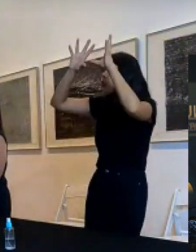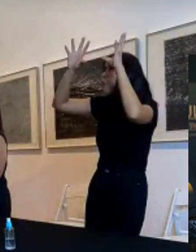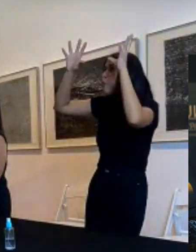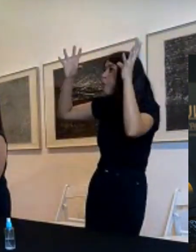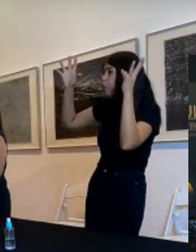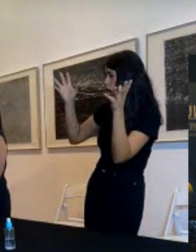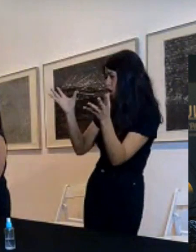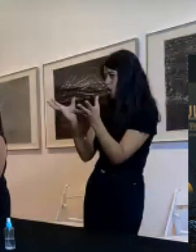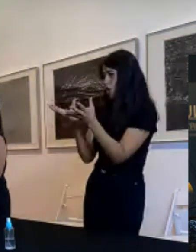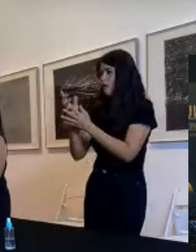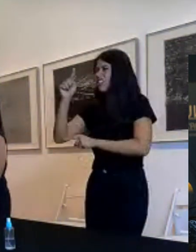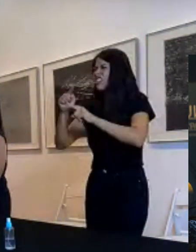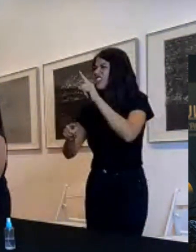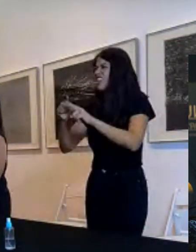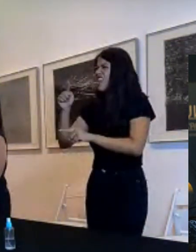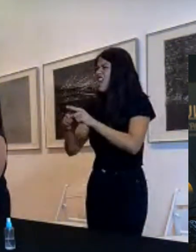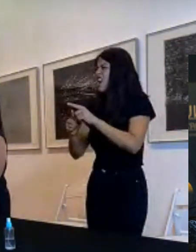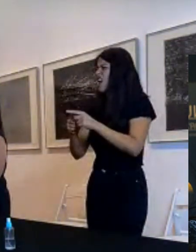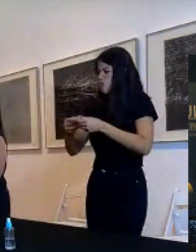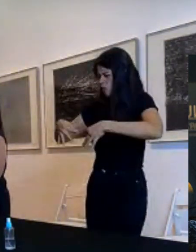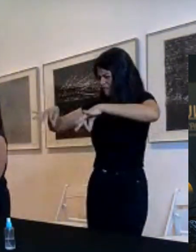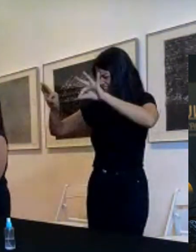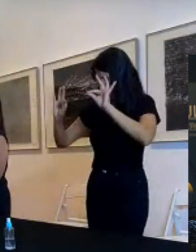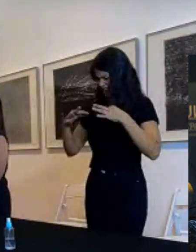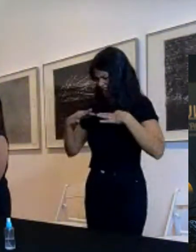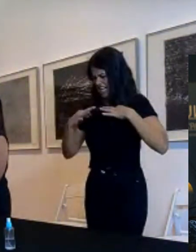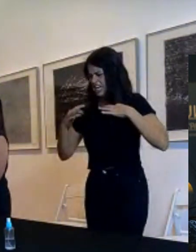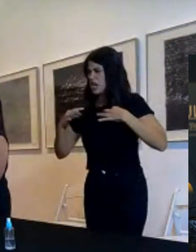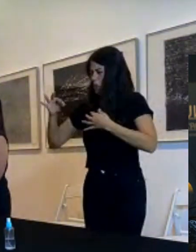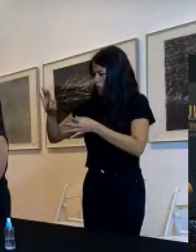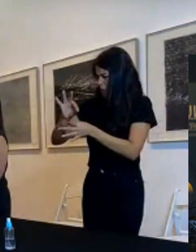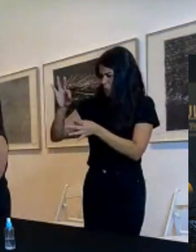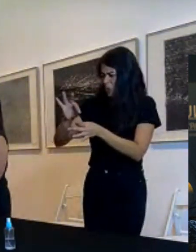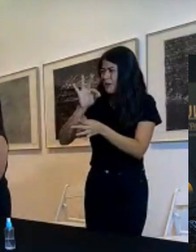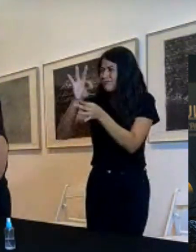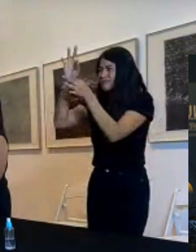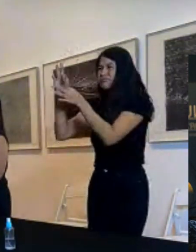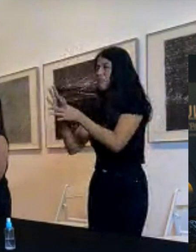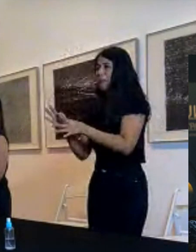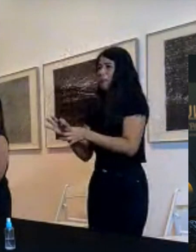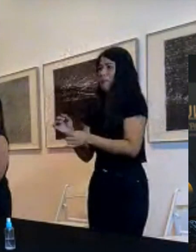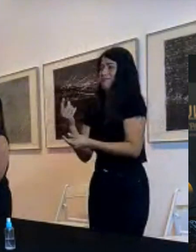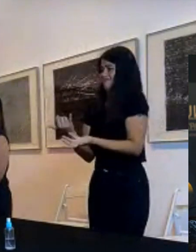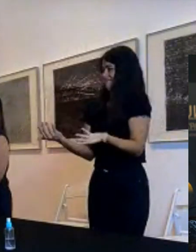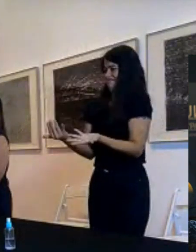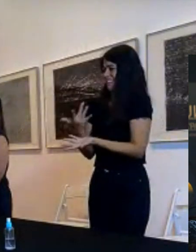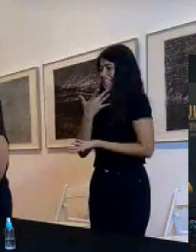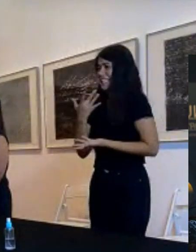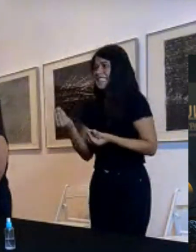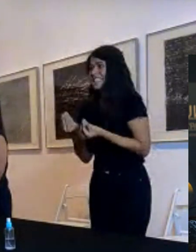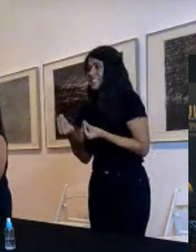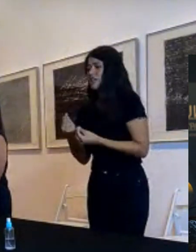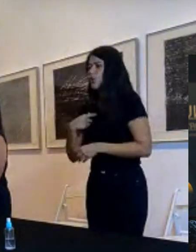así, como en una cosa como tul, como yo no sabía ni lo que era, de